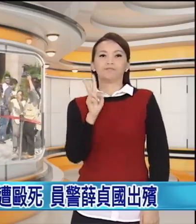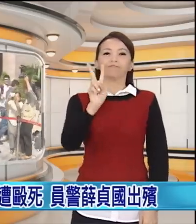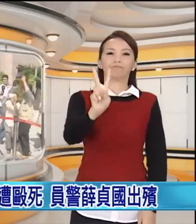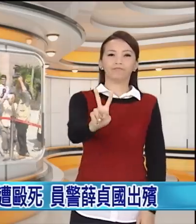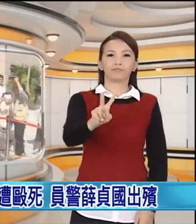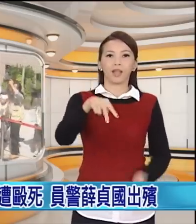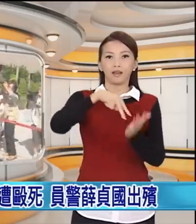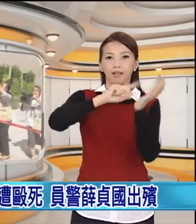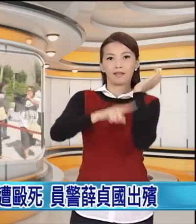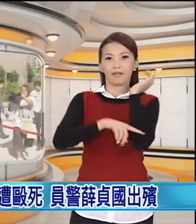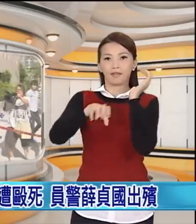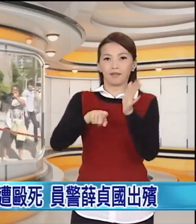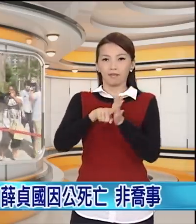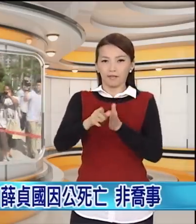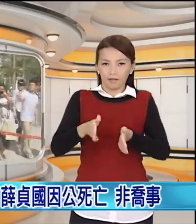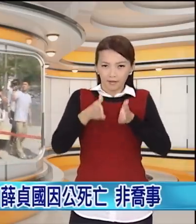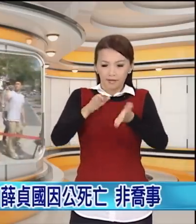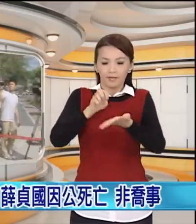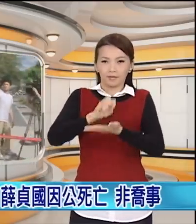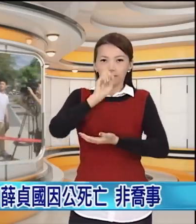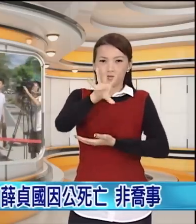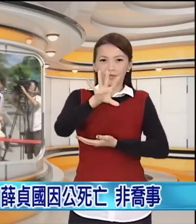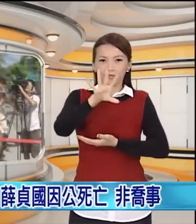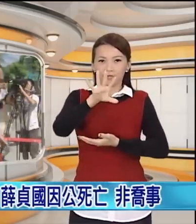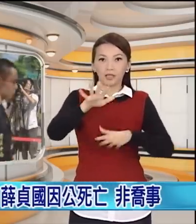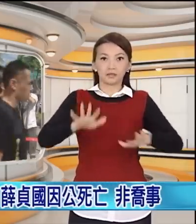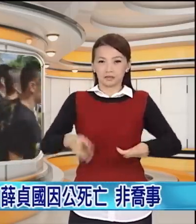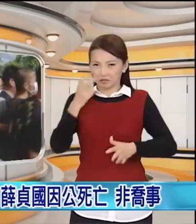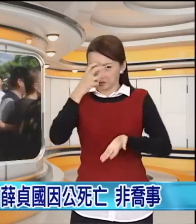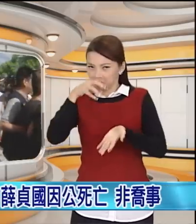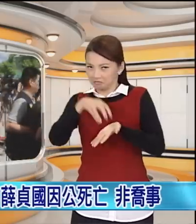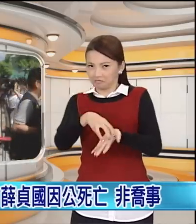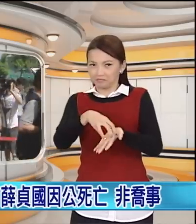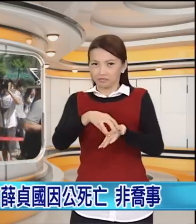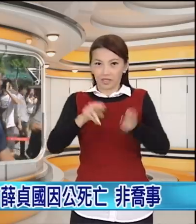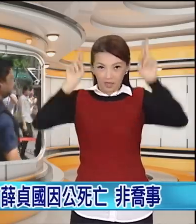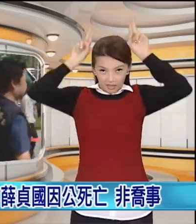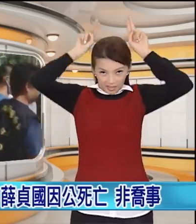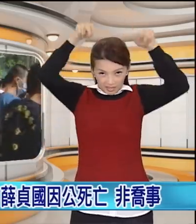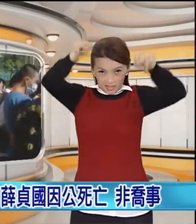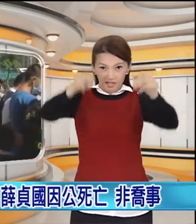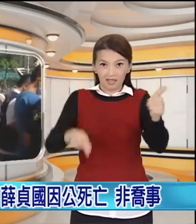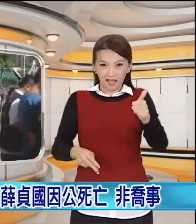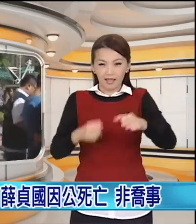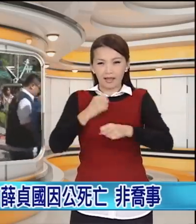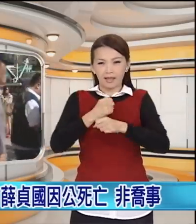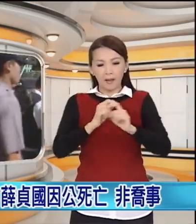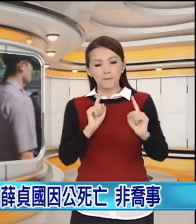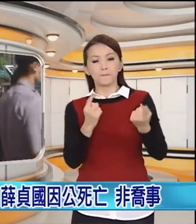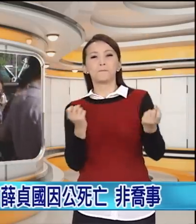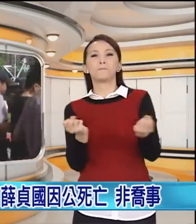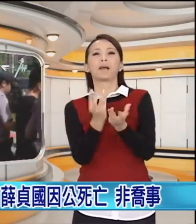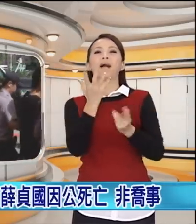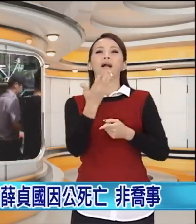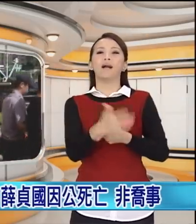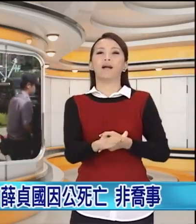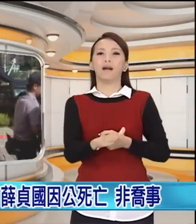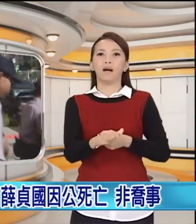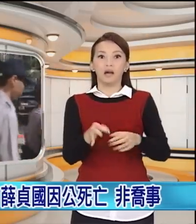告。而目前已经确认，薛真国他是因公死亡，并不是去瞧事